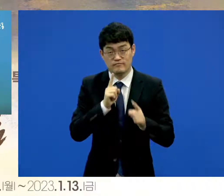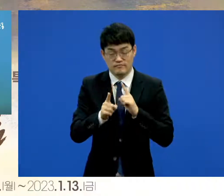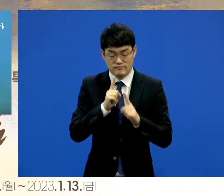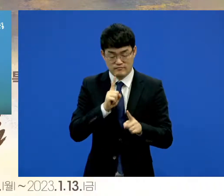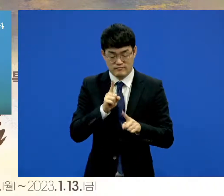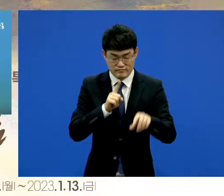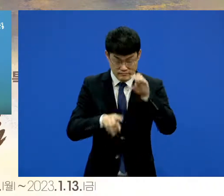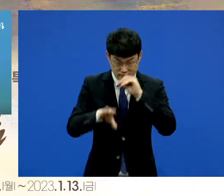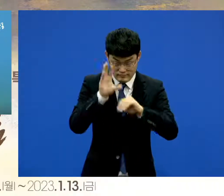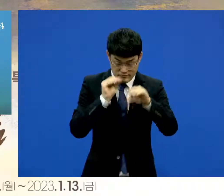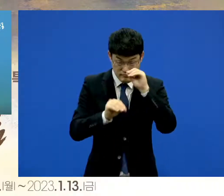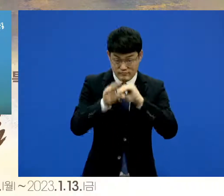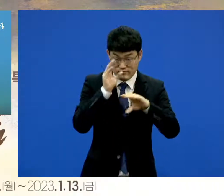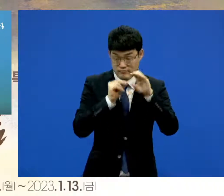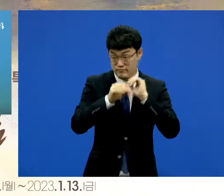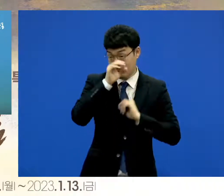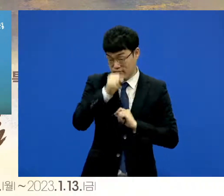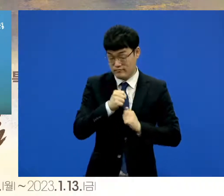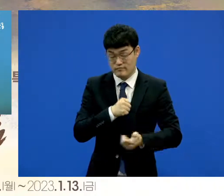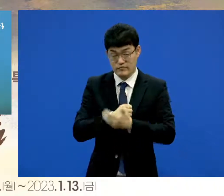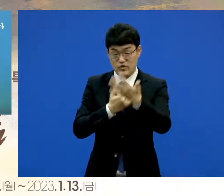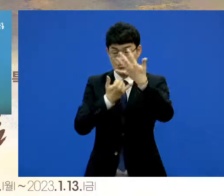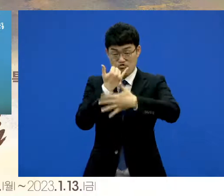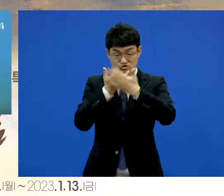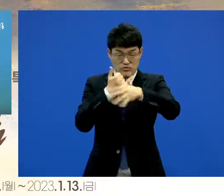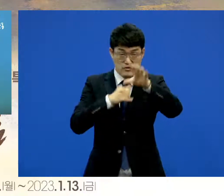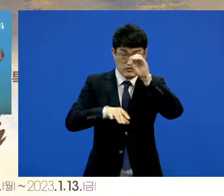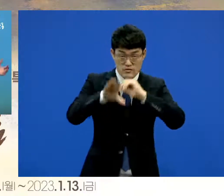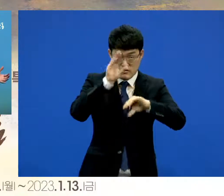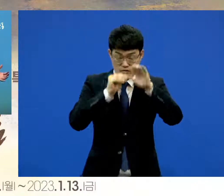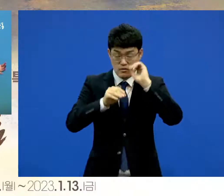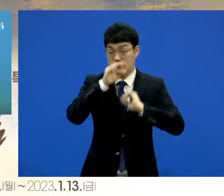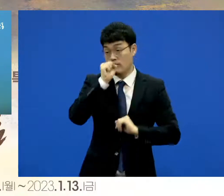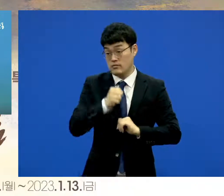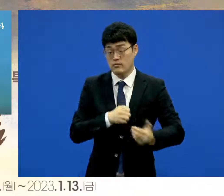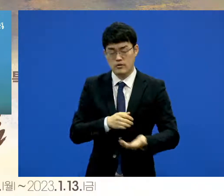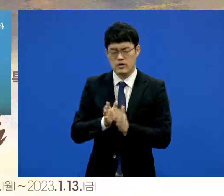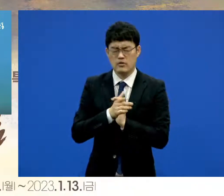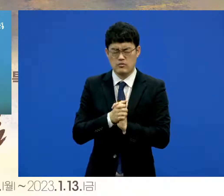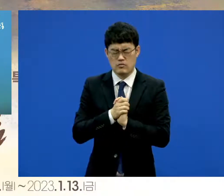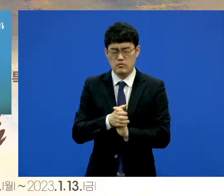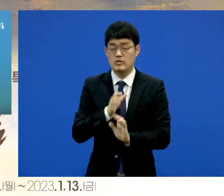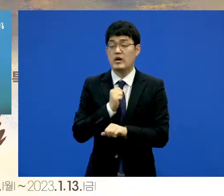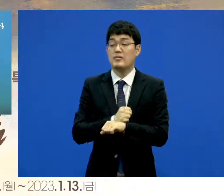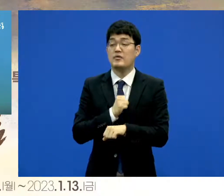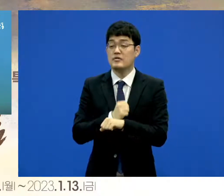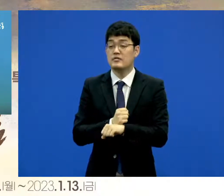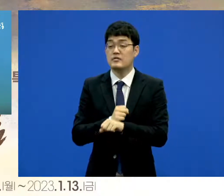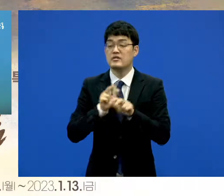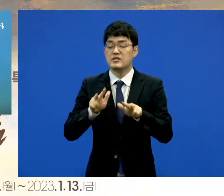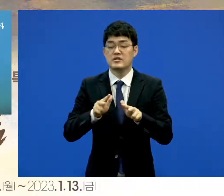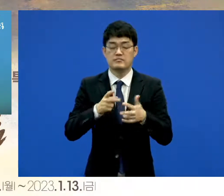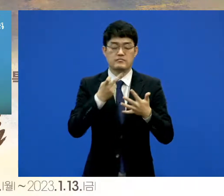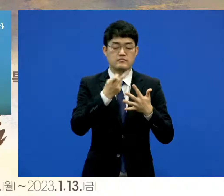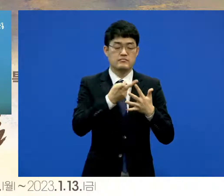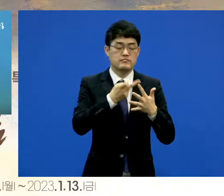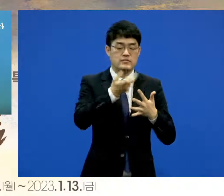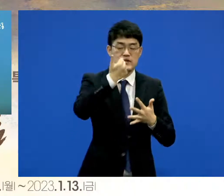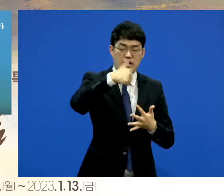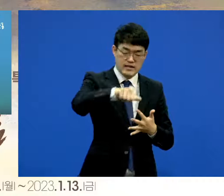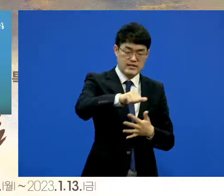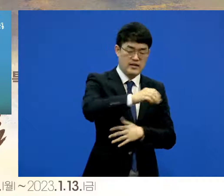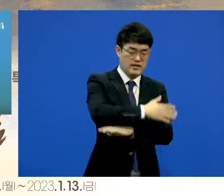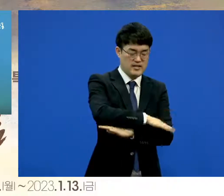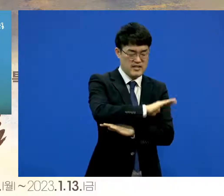유튜브가 있으니까. 그리고 여러분들이 기도를 하면서 이 전체 스토리가 잘 엮여져야 돼요. 다 잊어버리면 안